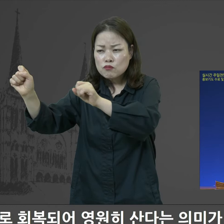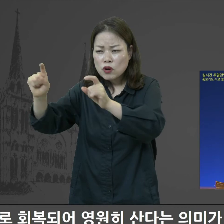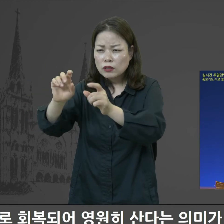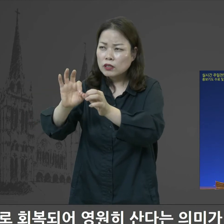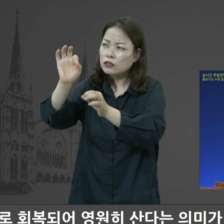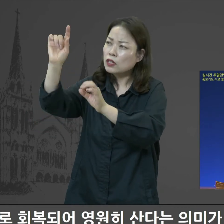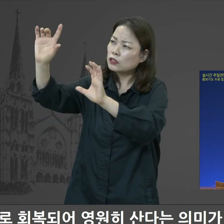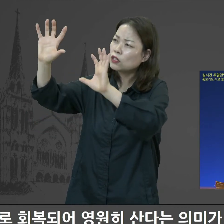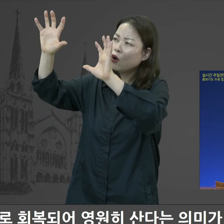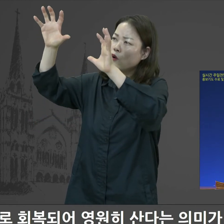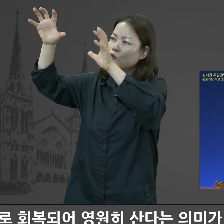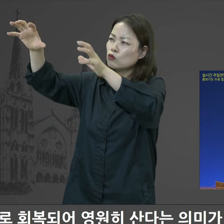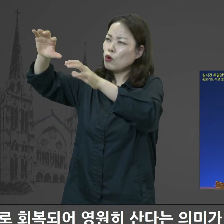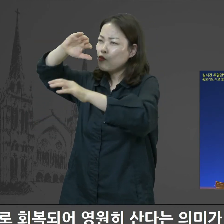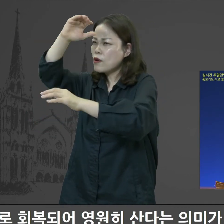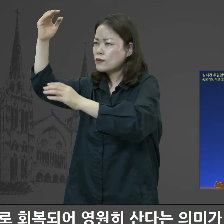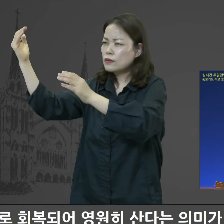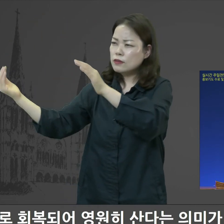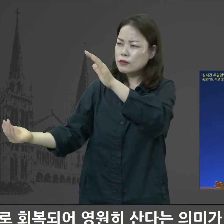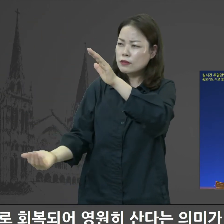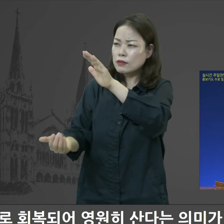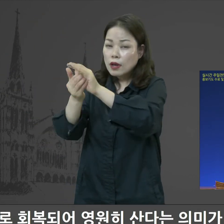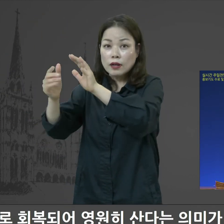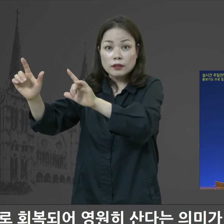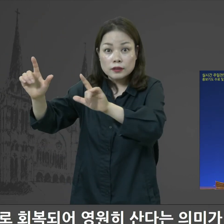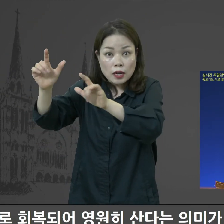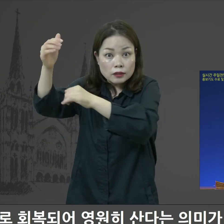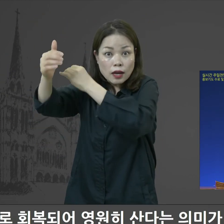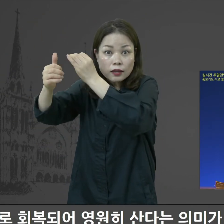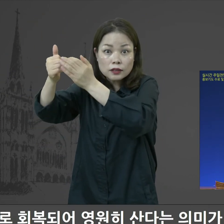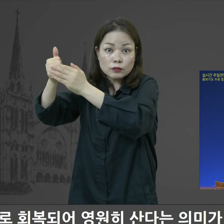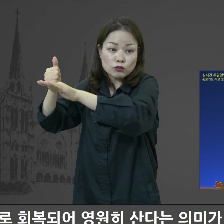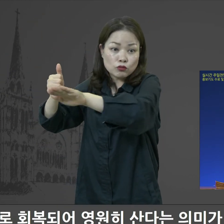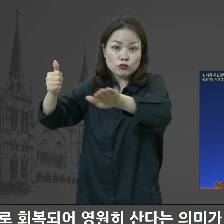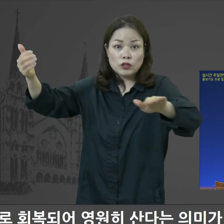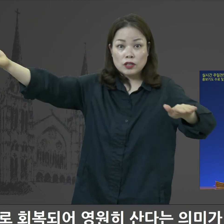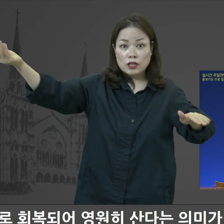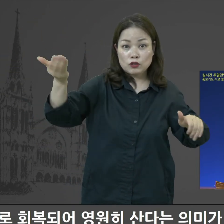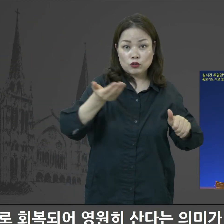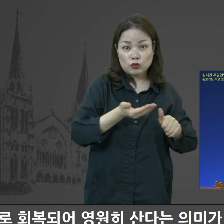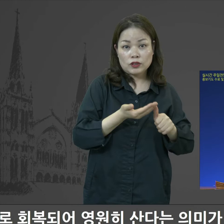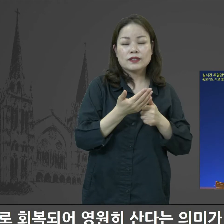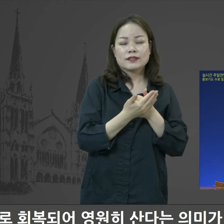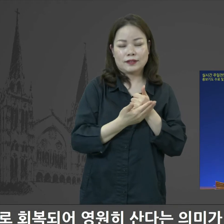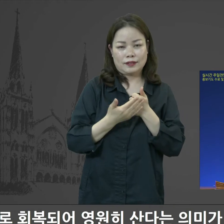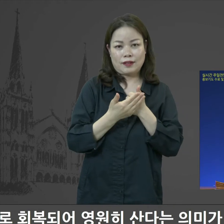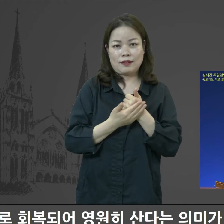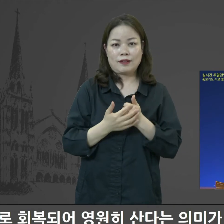영원토록 천국에서 완전한 모습으로 살아갈 것 또한 하나님께서 우리에게 주시는 은혜입니다.